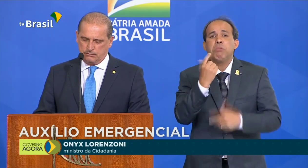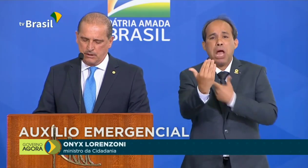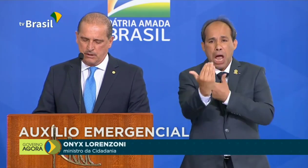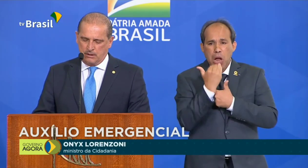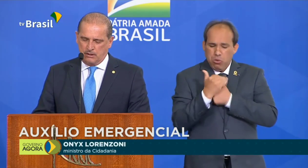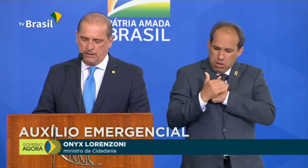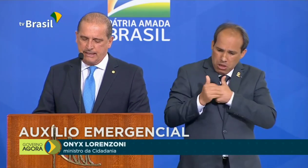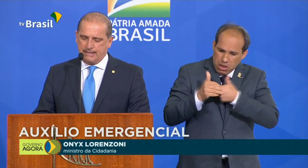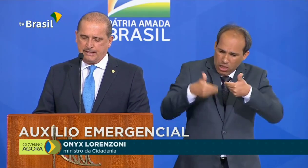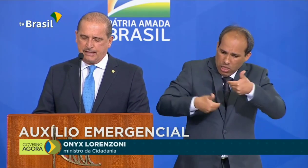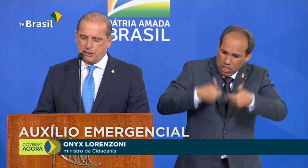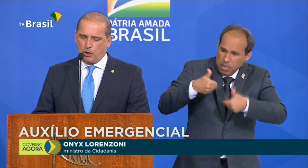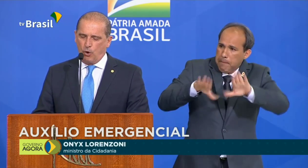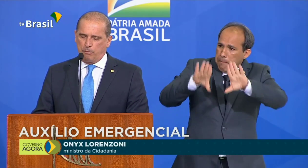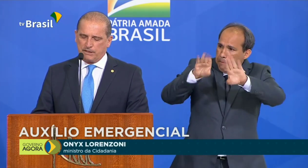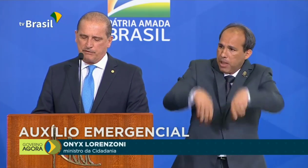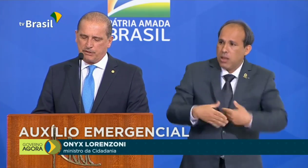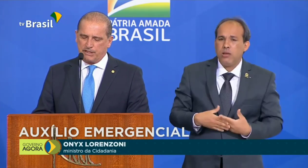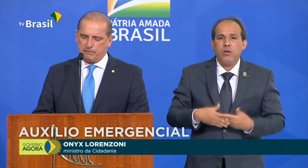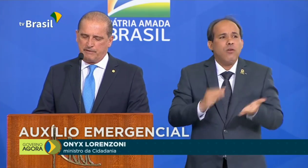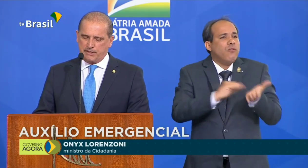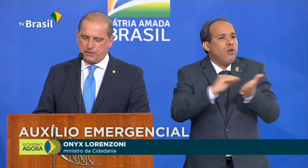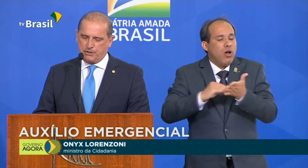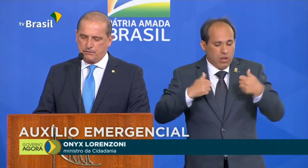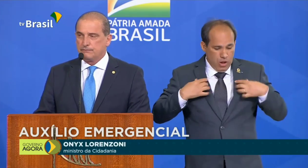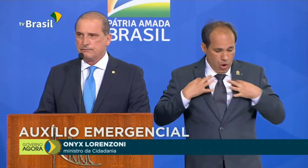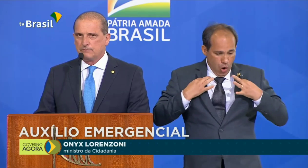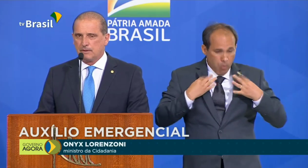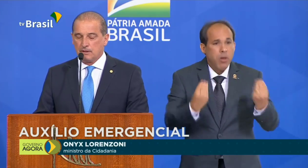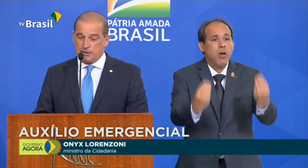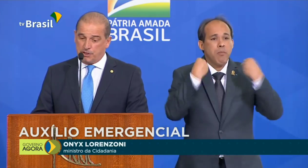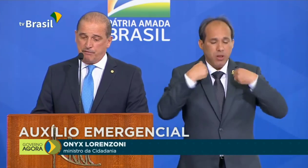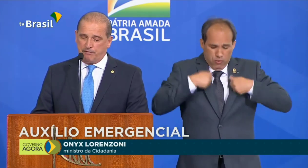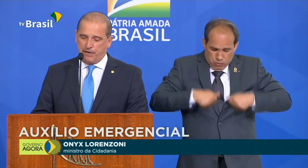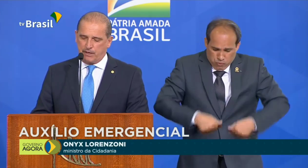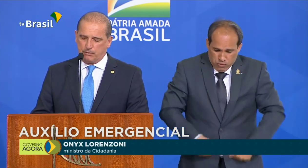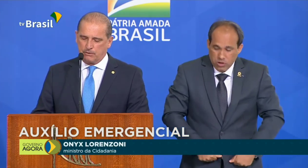acolheram. Necessitei de roupas e vocês me vestiram.